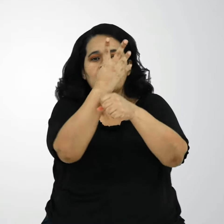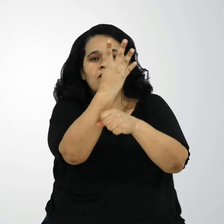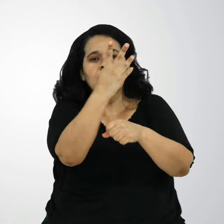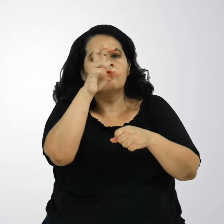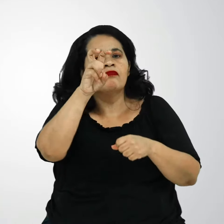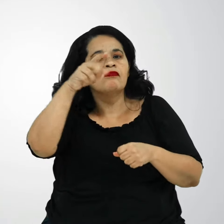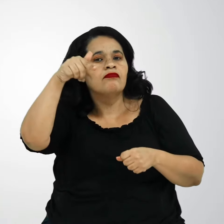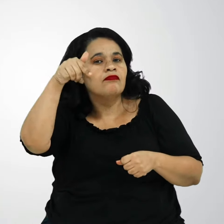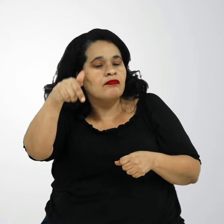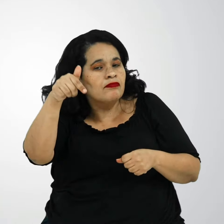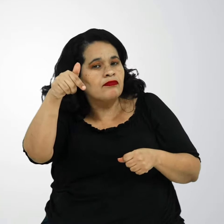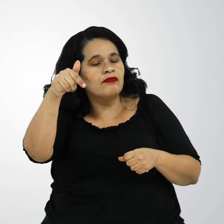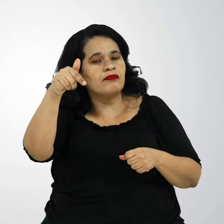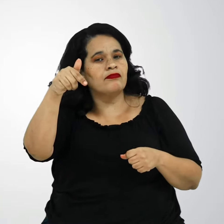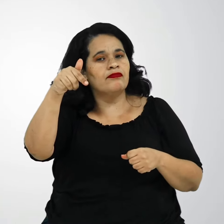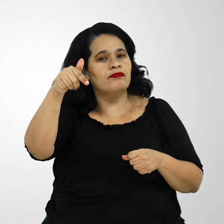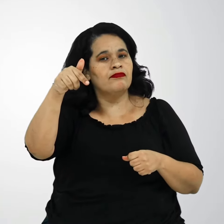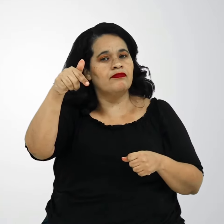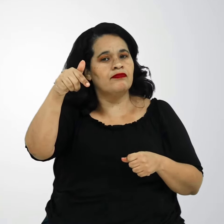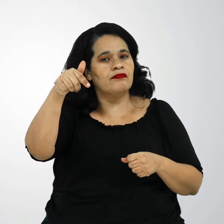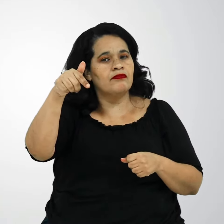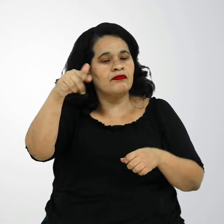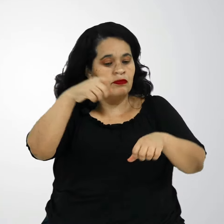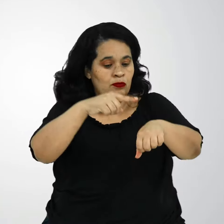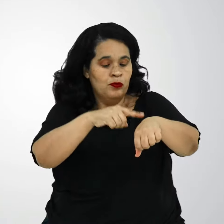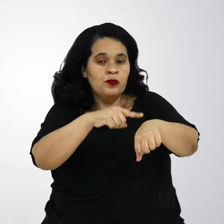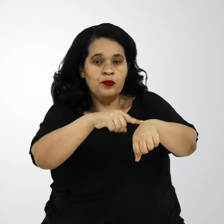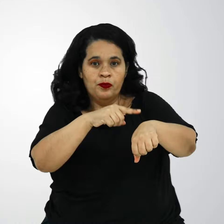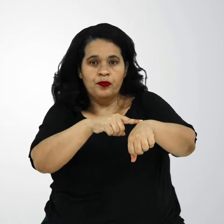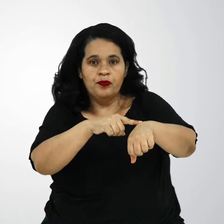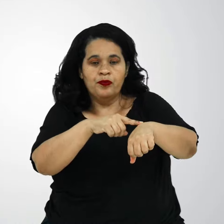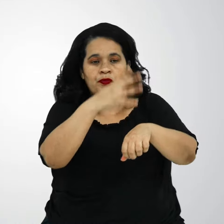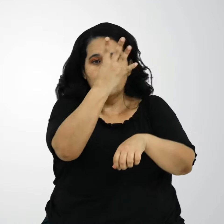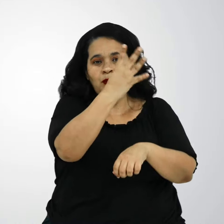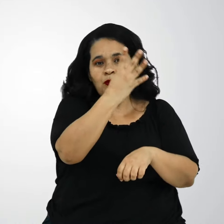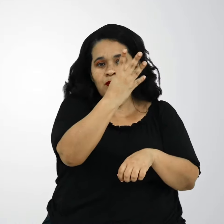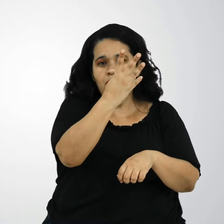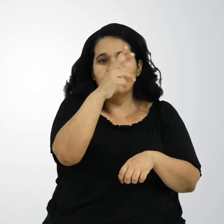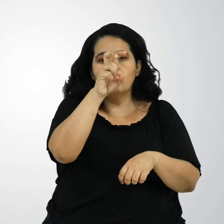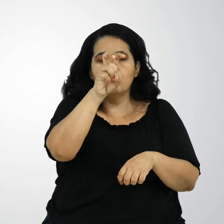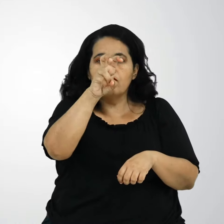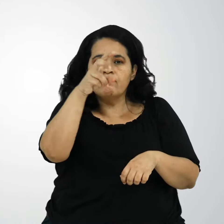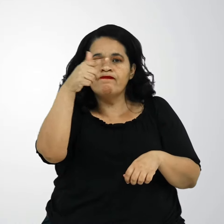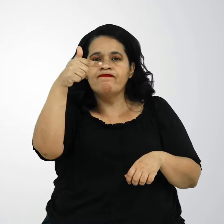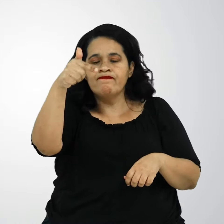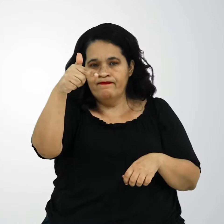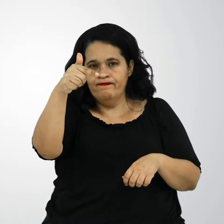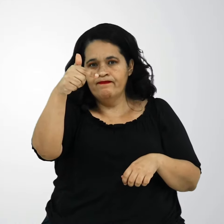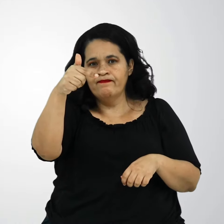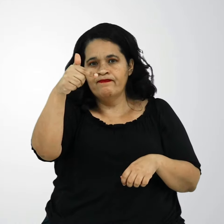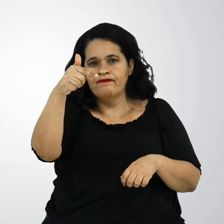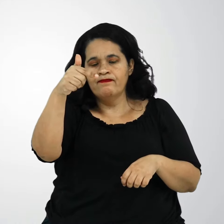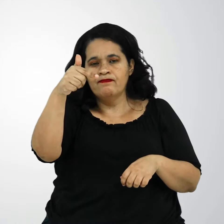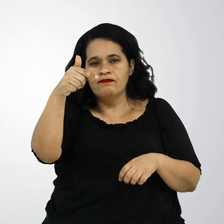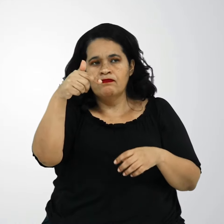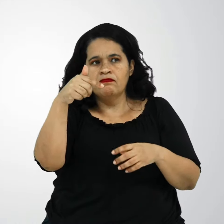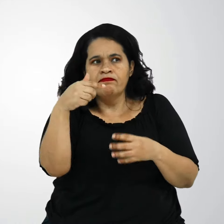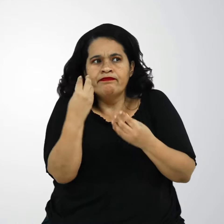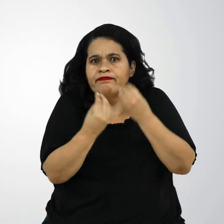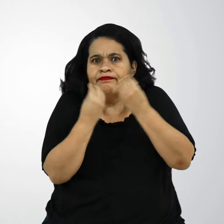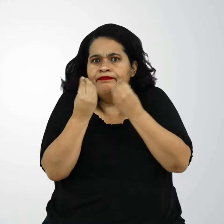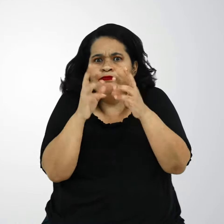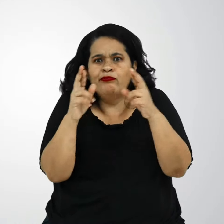do edito lá de Artaxerxes. Nesses períodos de 438 até 457, eles tinham essa atividade, não tem como ser